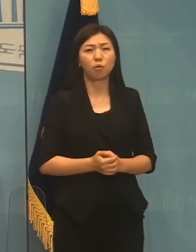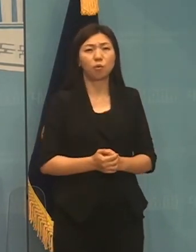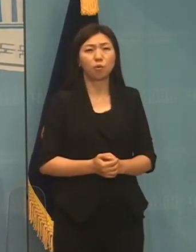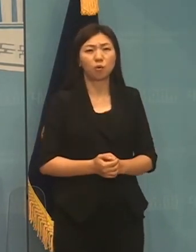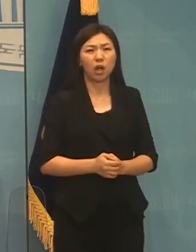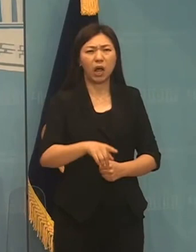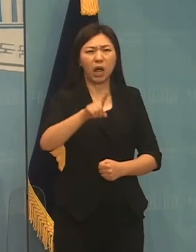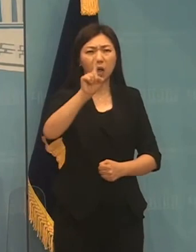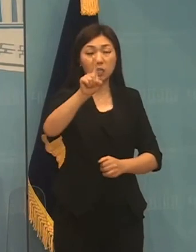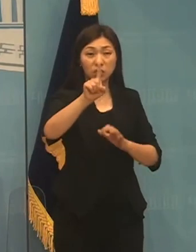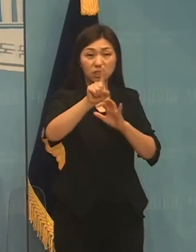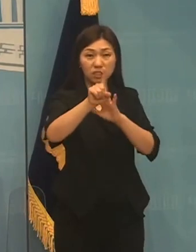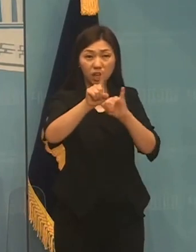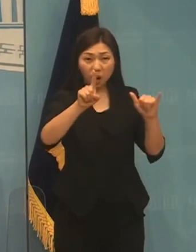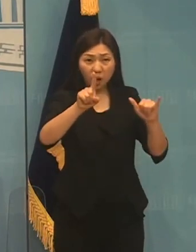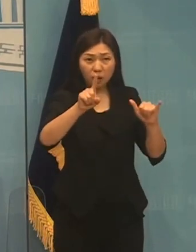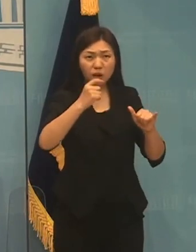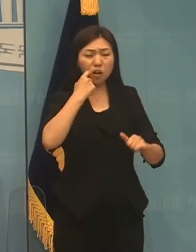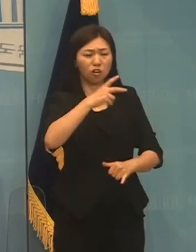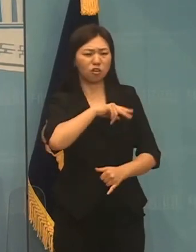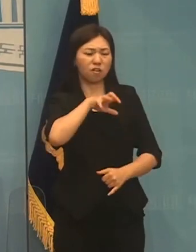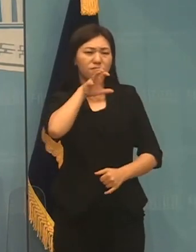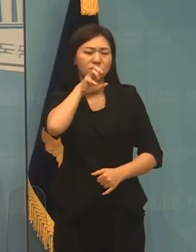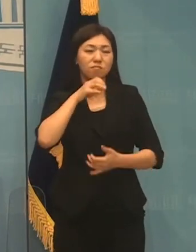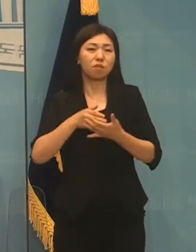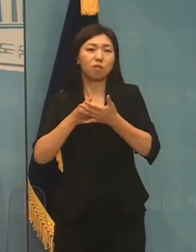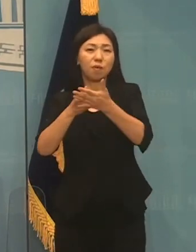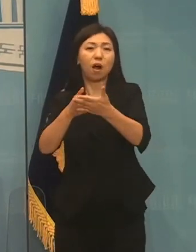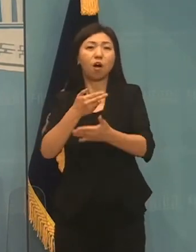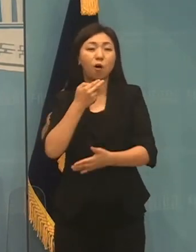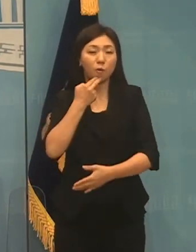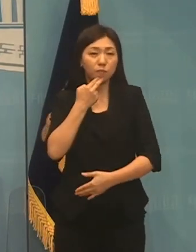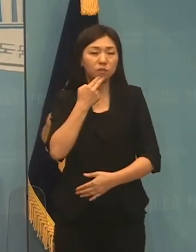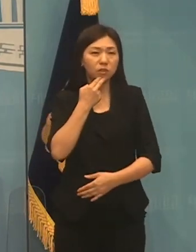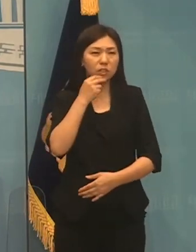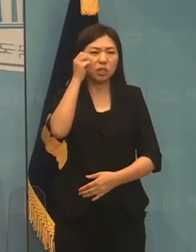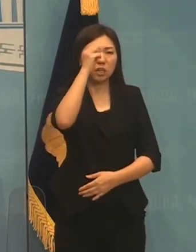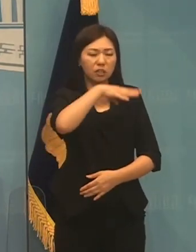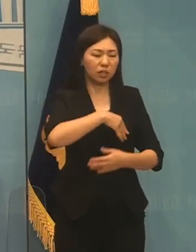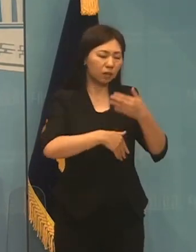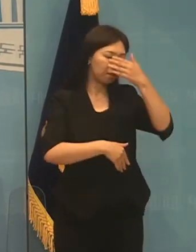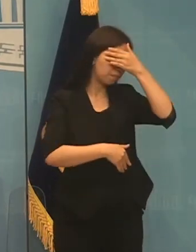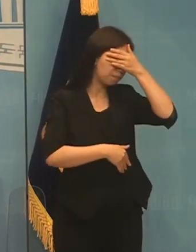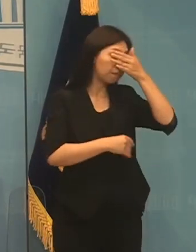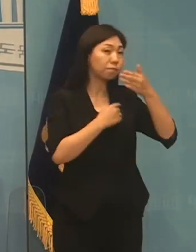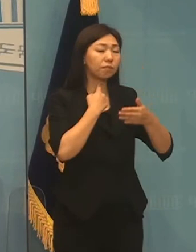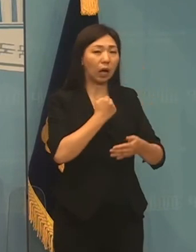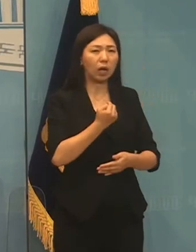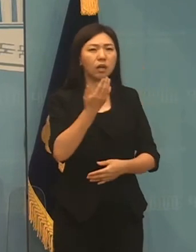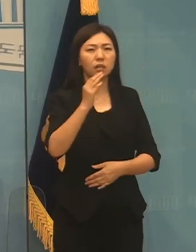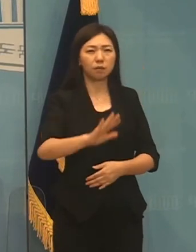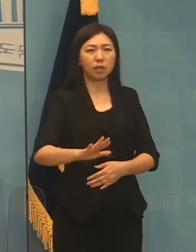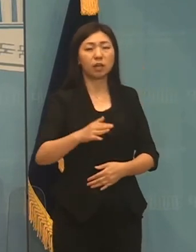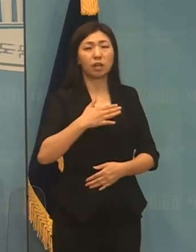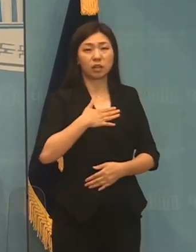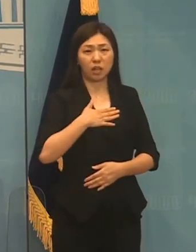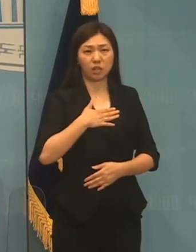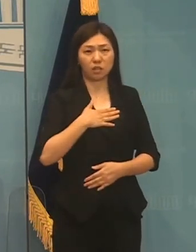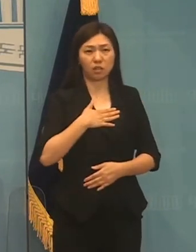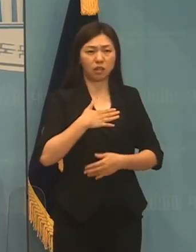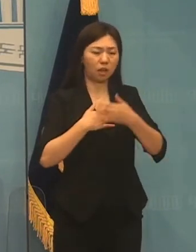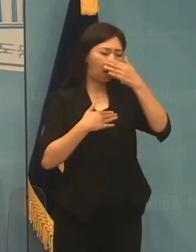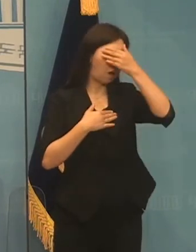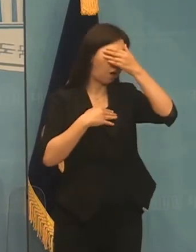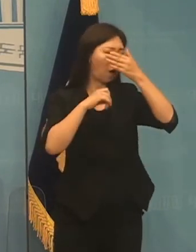단 한 사람의 국회의원도 항의하지 않고 그냥 지나쳤지만 저마저 못 본